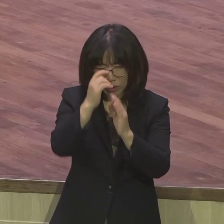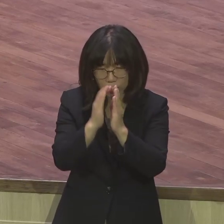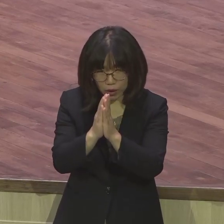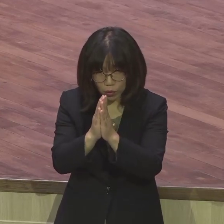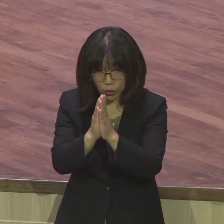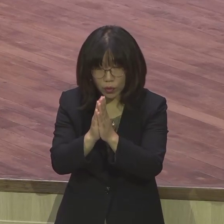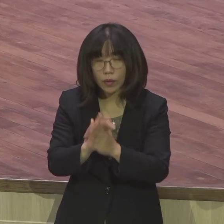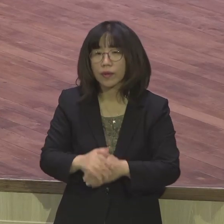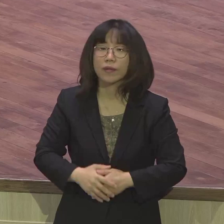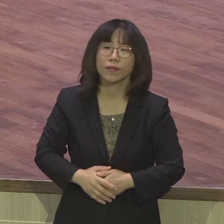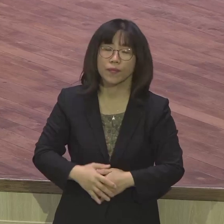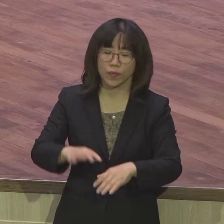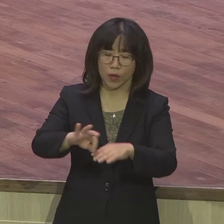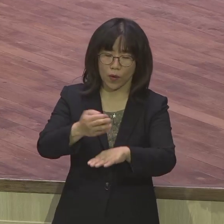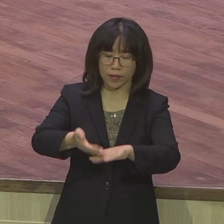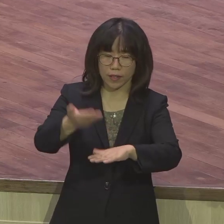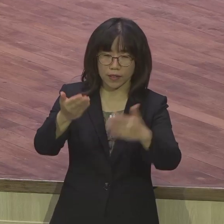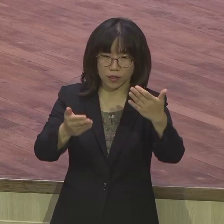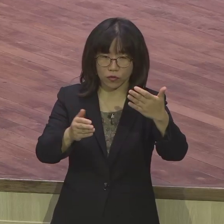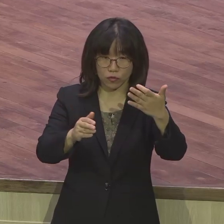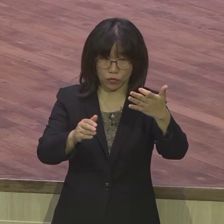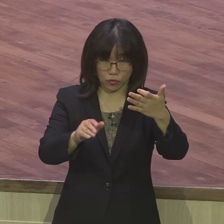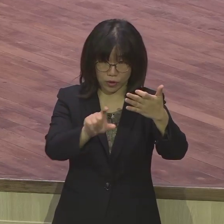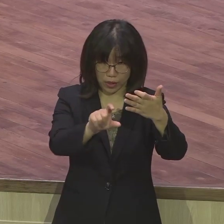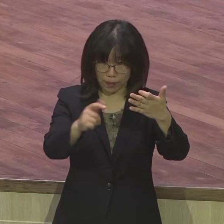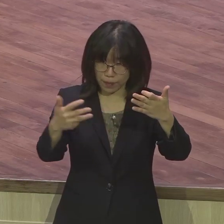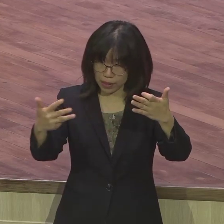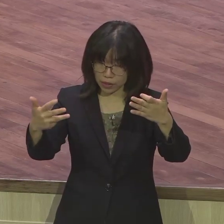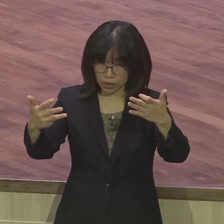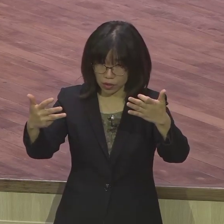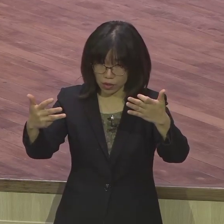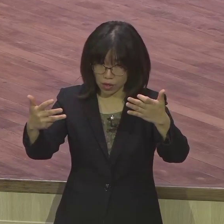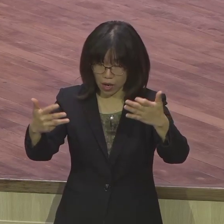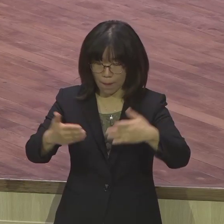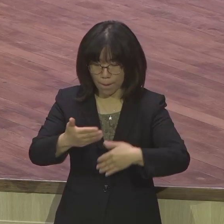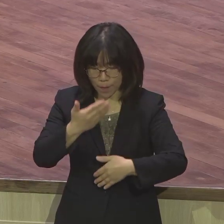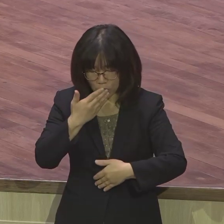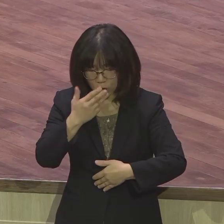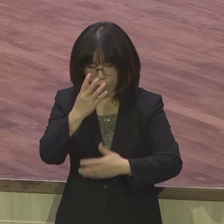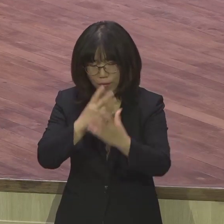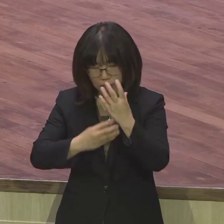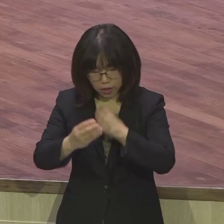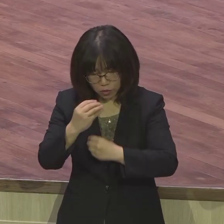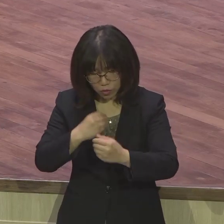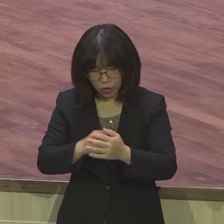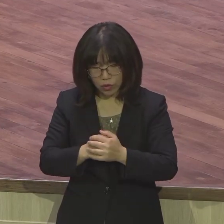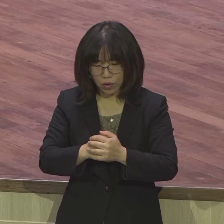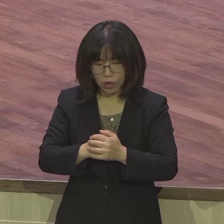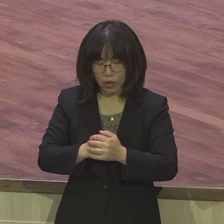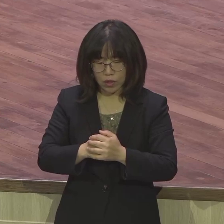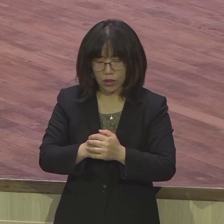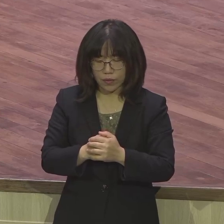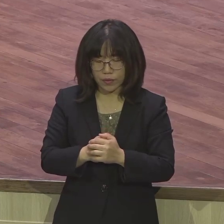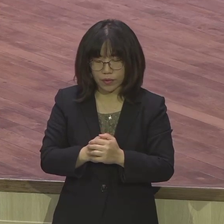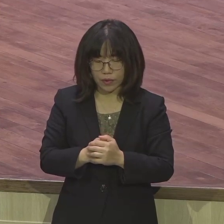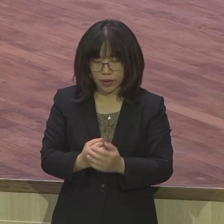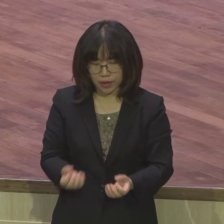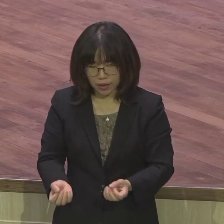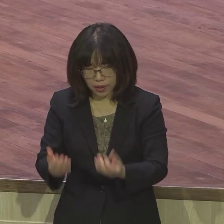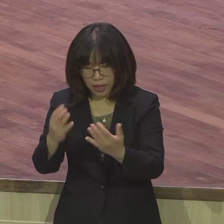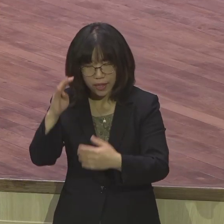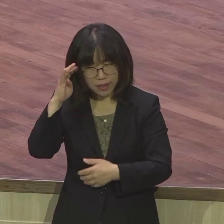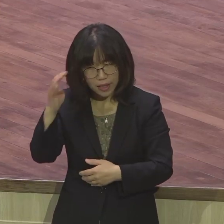나옵니다. 보세요. 19장 8절에 보니까, 이에 일어나 먹고 마시고 그 음식을 힘을 의지하여